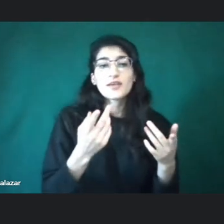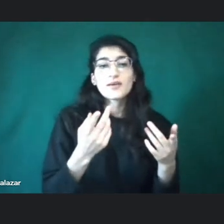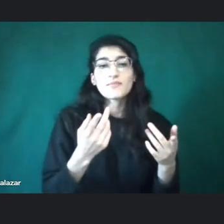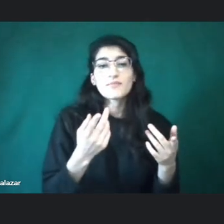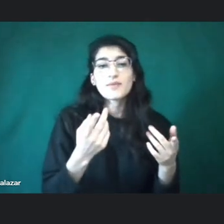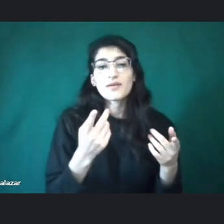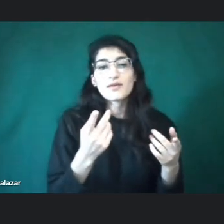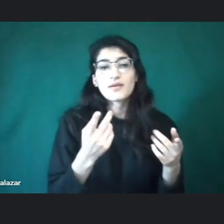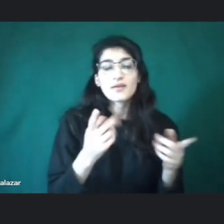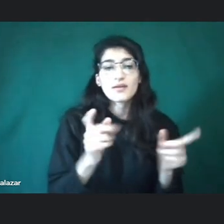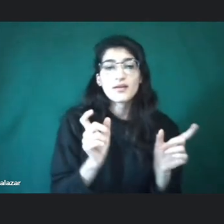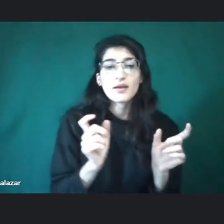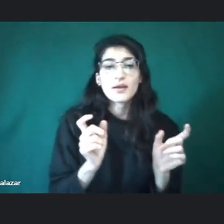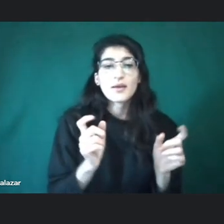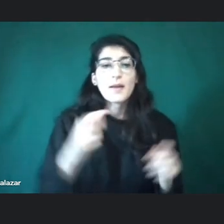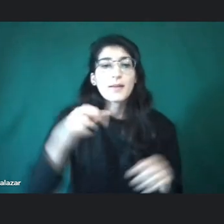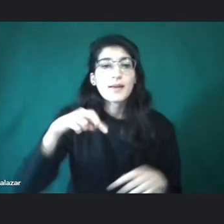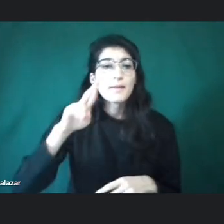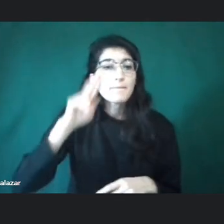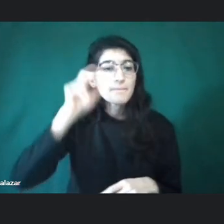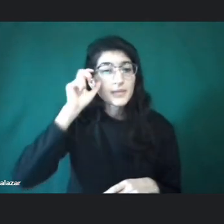manera.